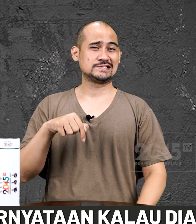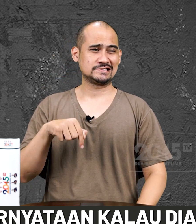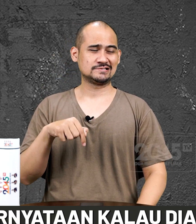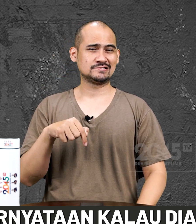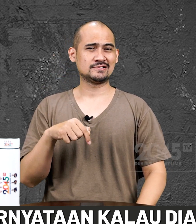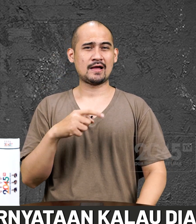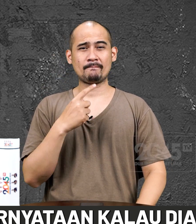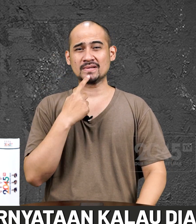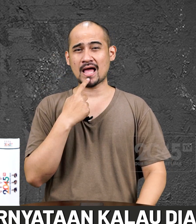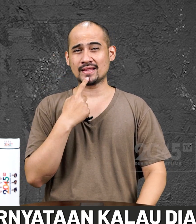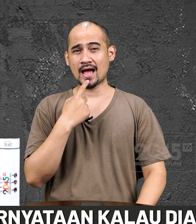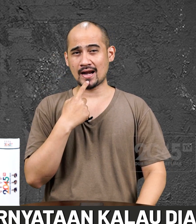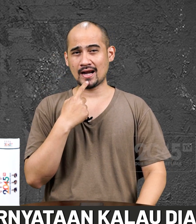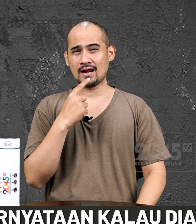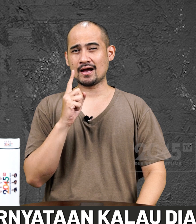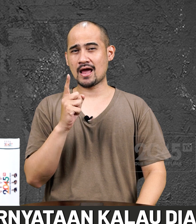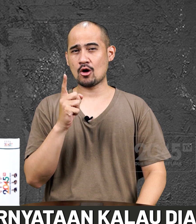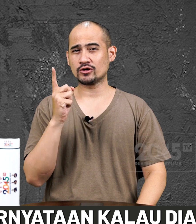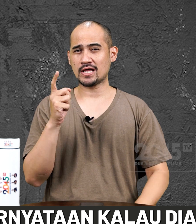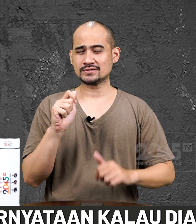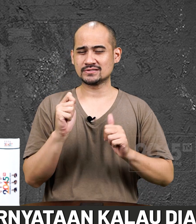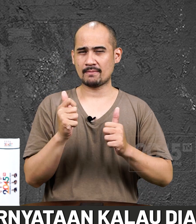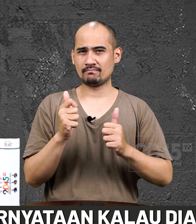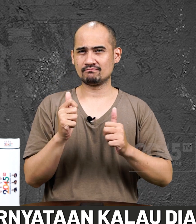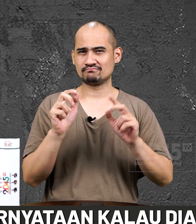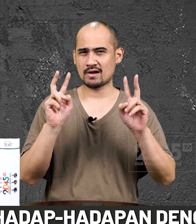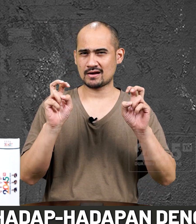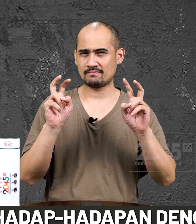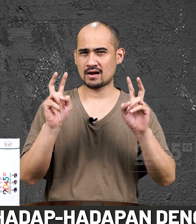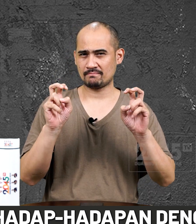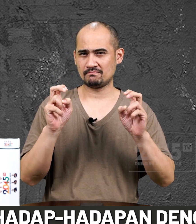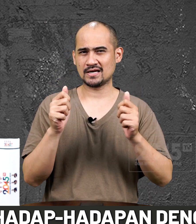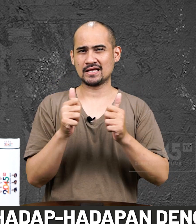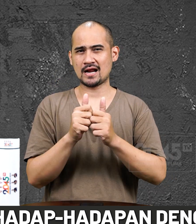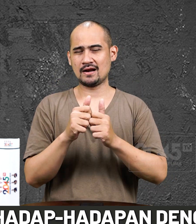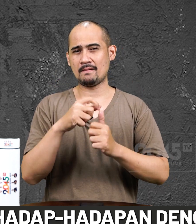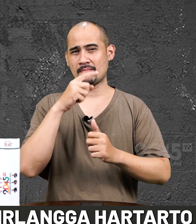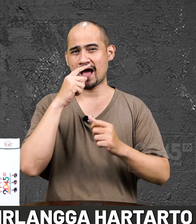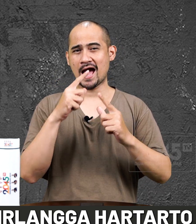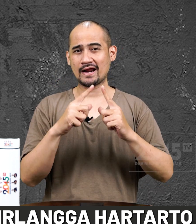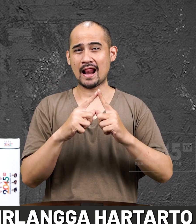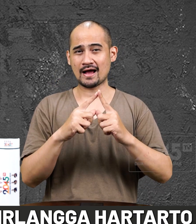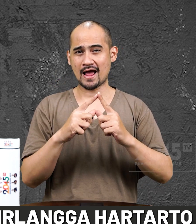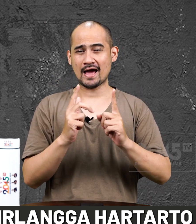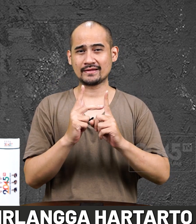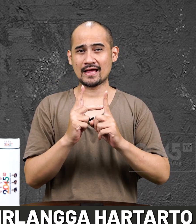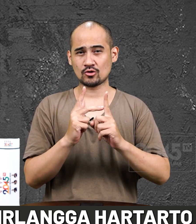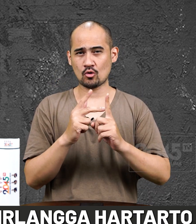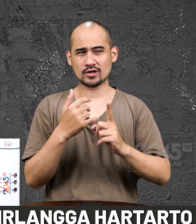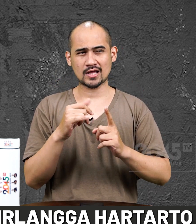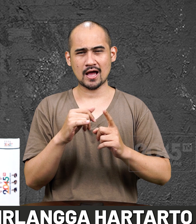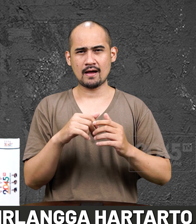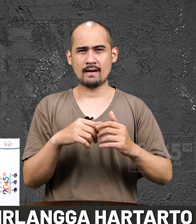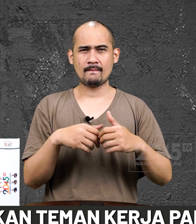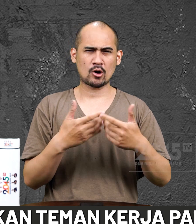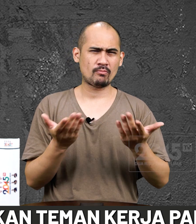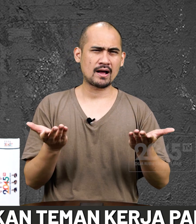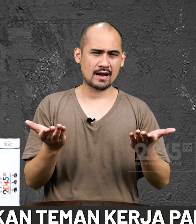Ini pernyataan kalau dia siap berhadap-hadapan dengan Pak Airlangga Hartarto yang merupakan teman kerja Pak Luhut di Kabinet Pak